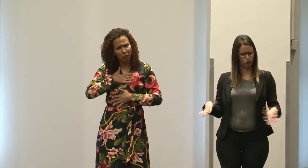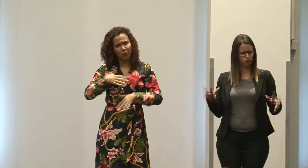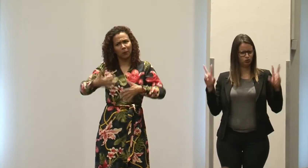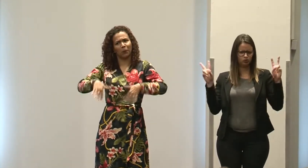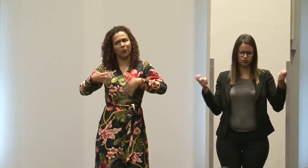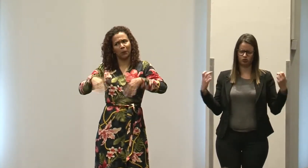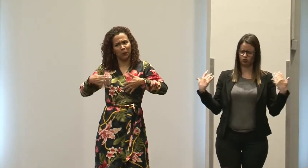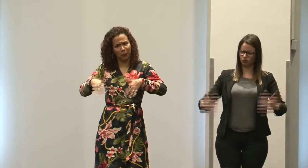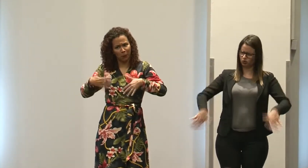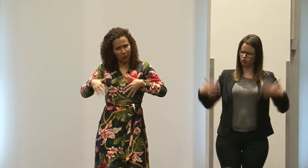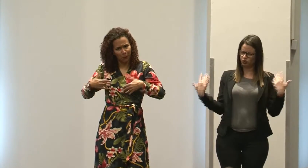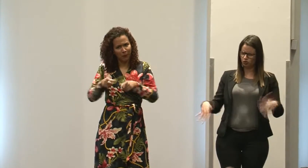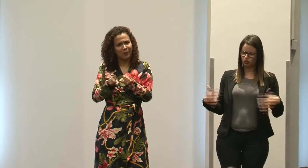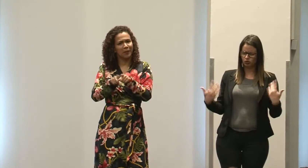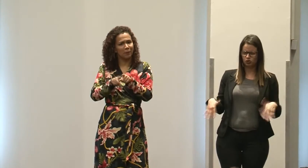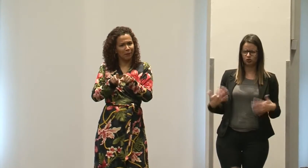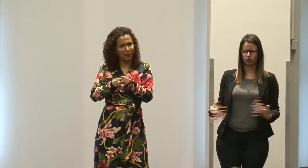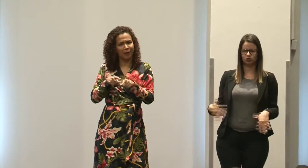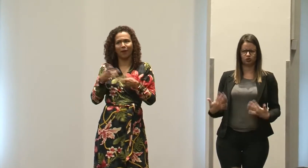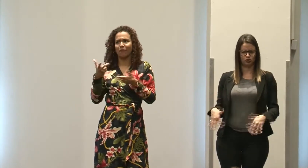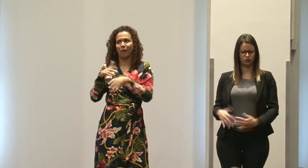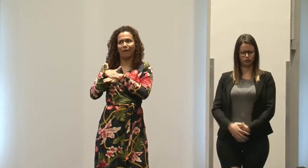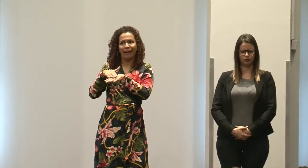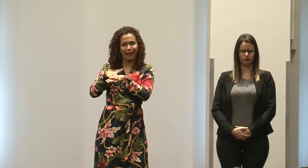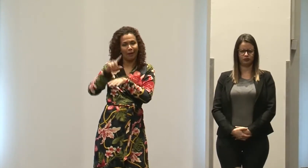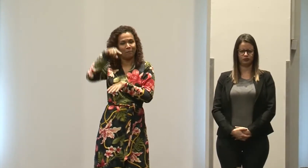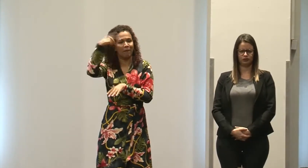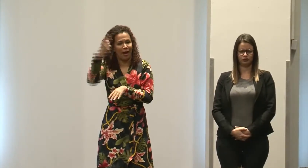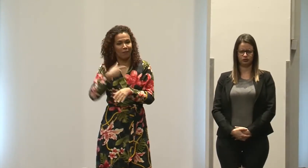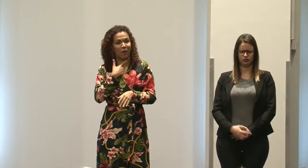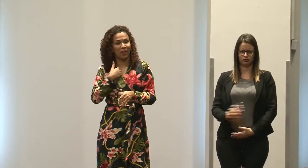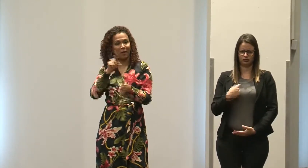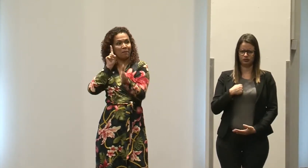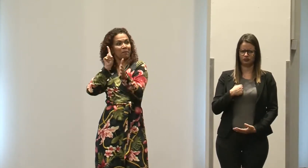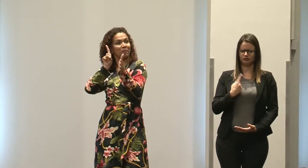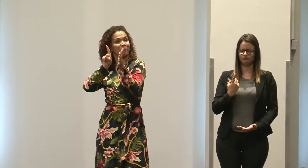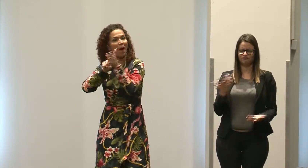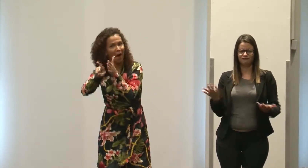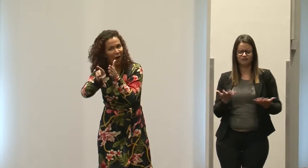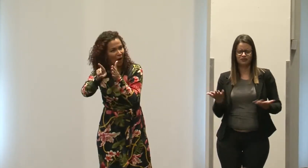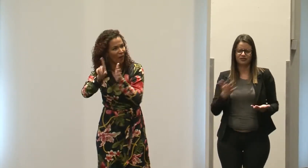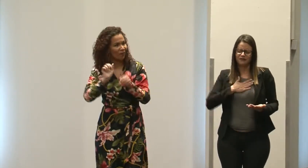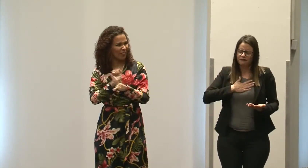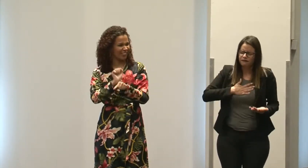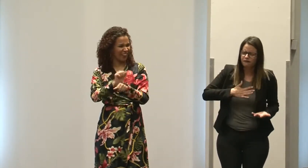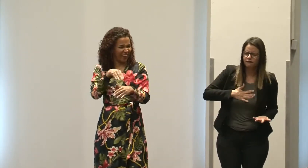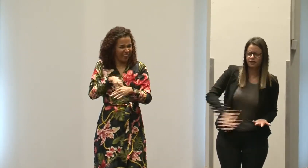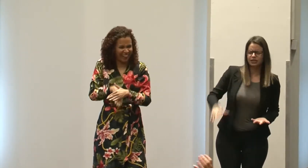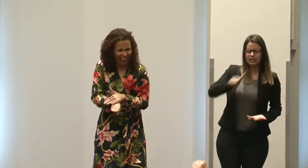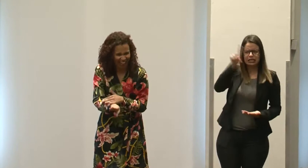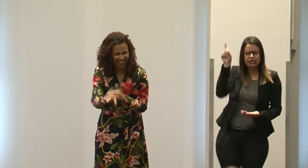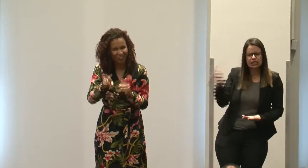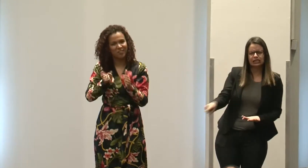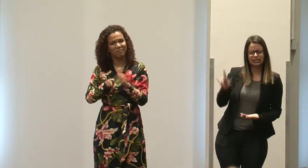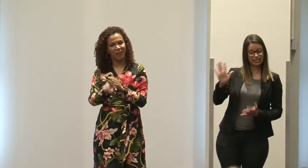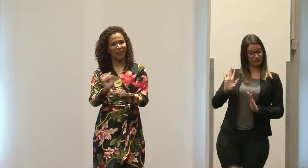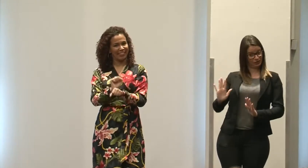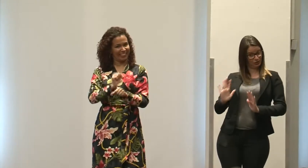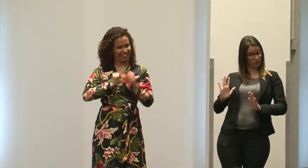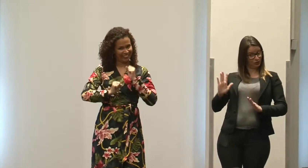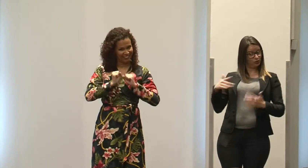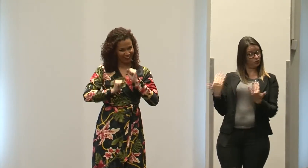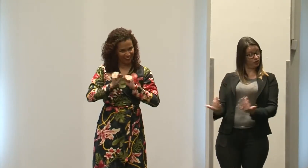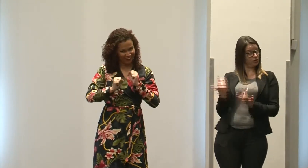Um bom tema, né? Interessante, muito legal. Depois eu quero conversar com ele, vamos esperar, aguardar